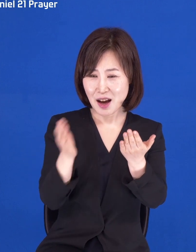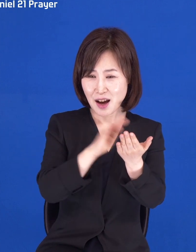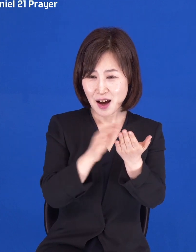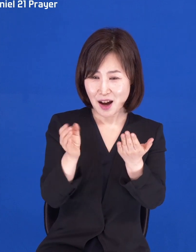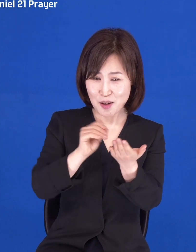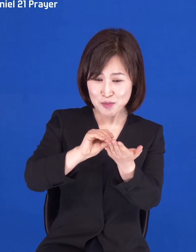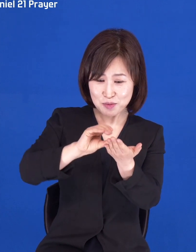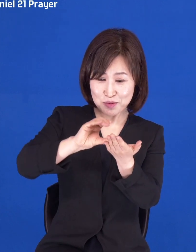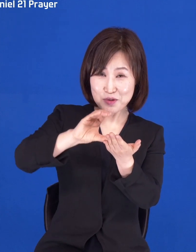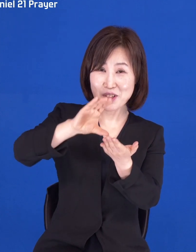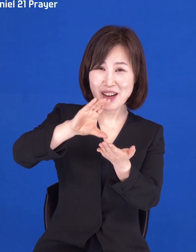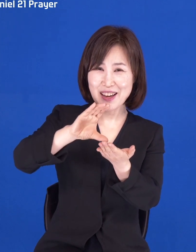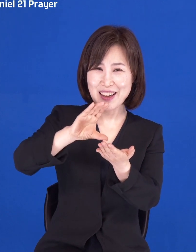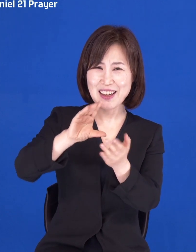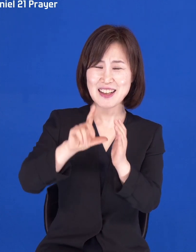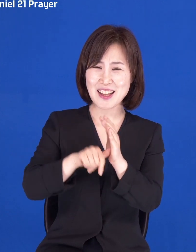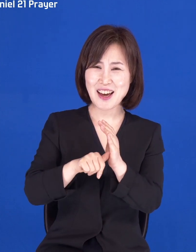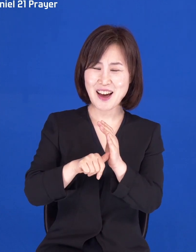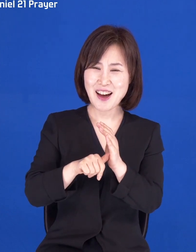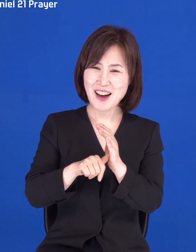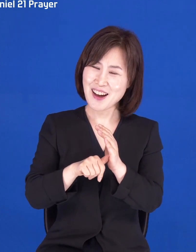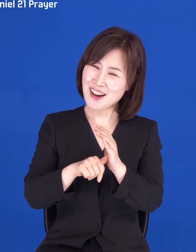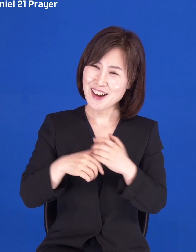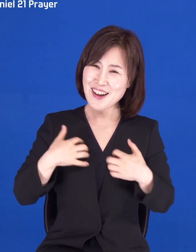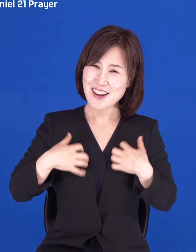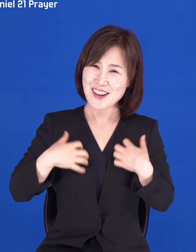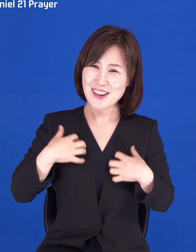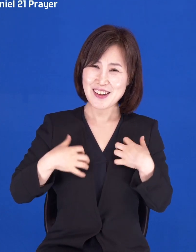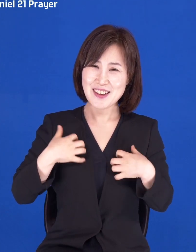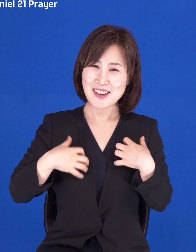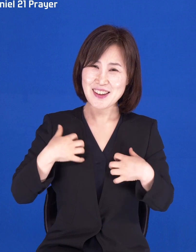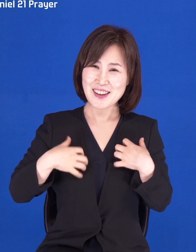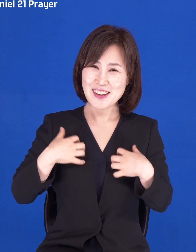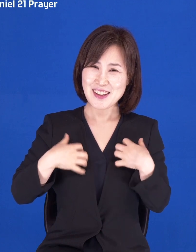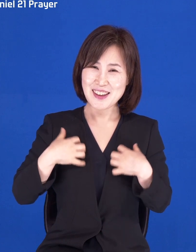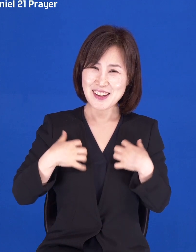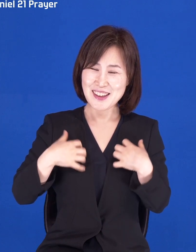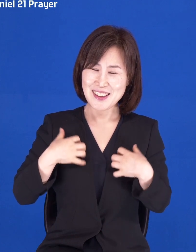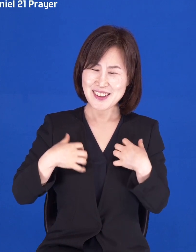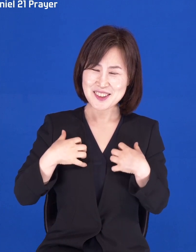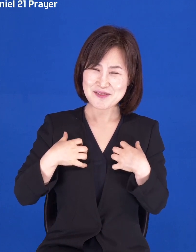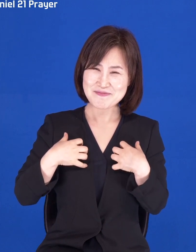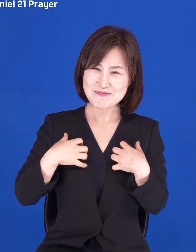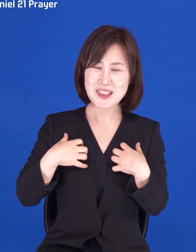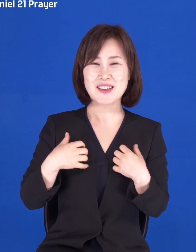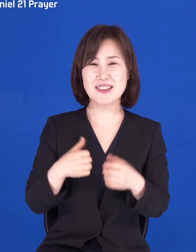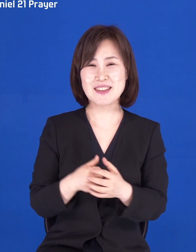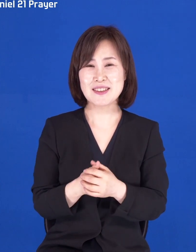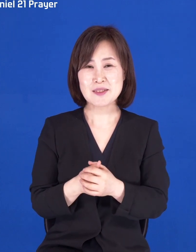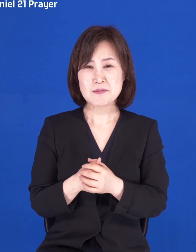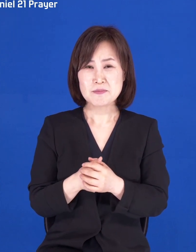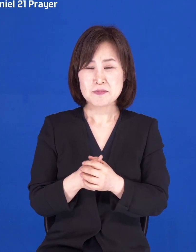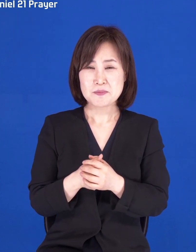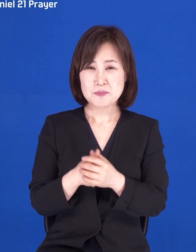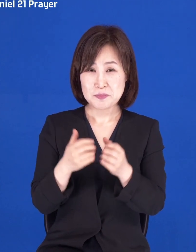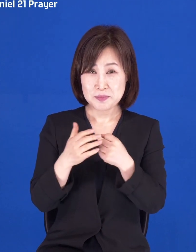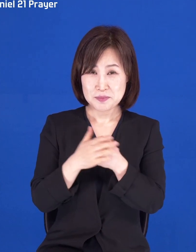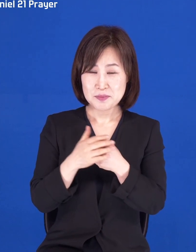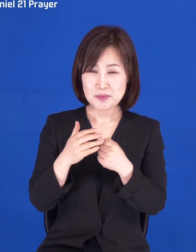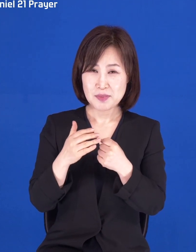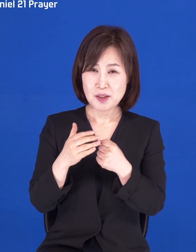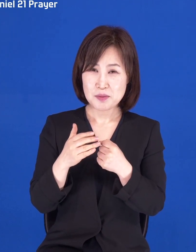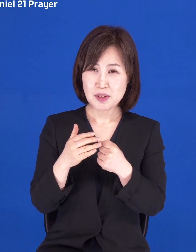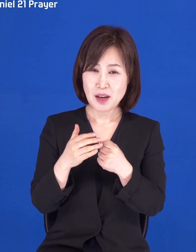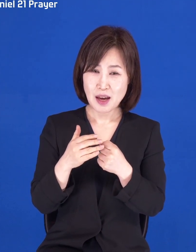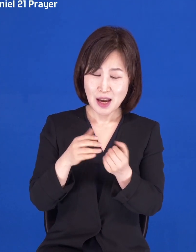때면 어린 마음이었지만 얼마나 가슴이 뿌듯하고 기뻤는지 모릅니다. 그래서 얼른 이 한